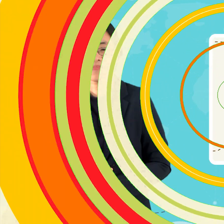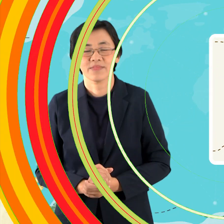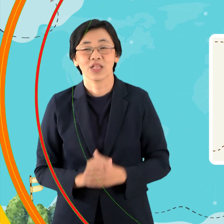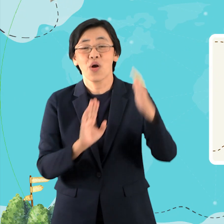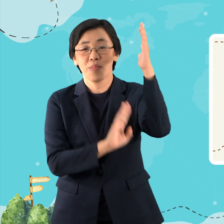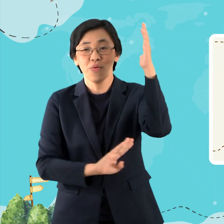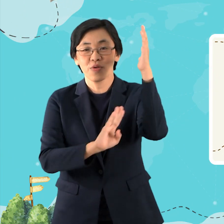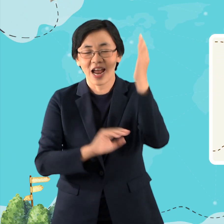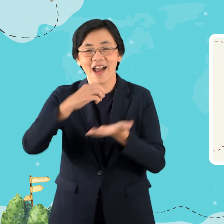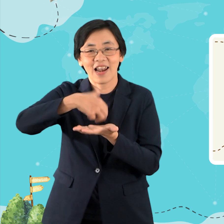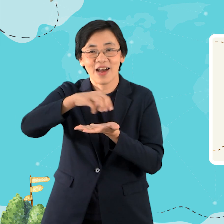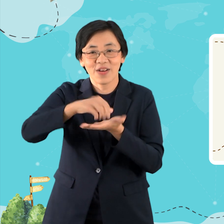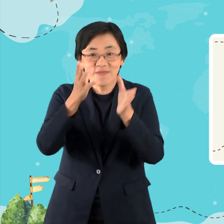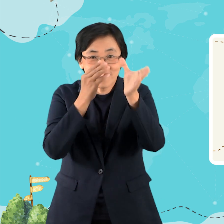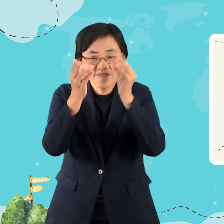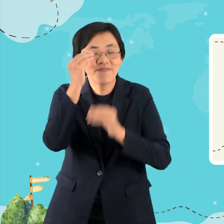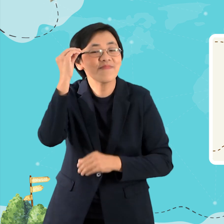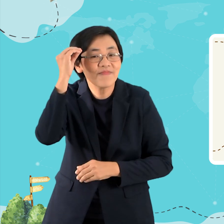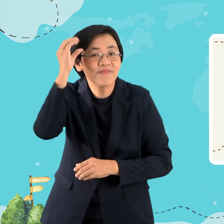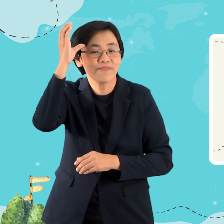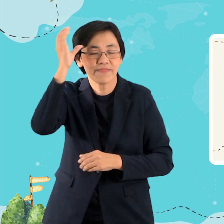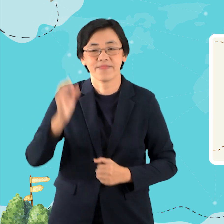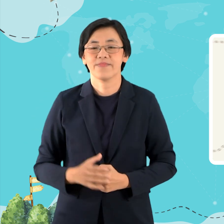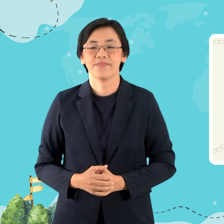เกร็ดความรู้ประเทศบรูไน